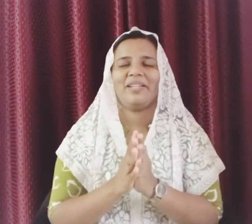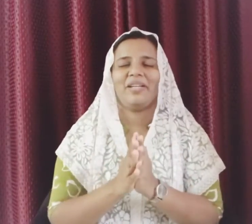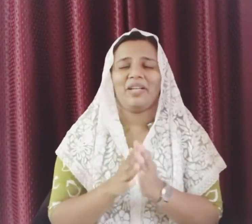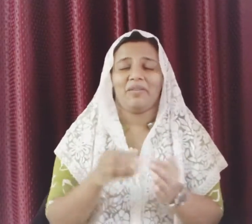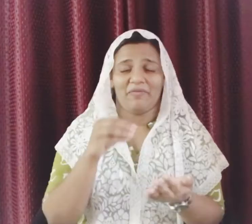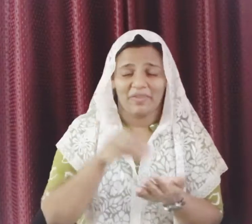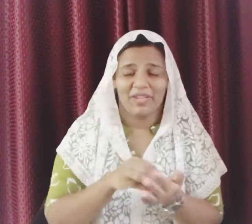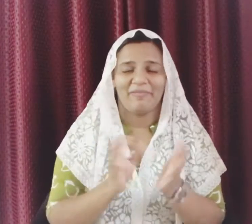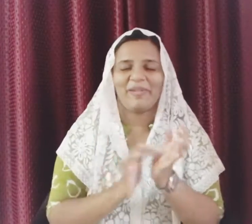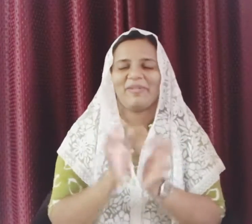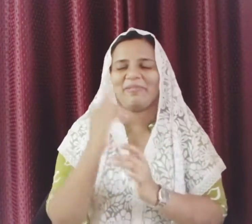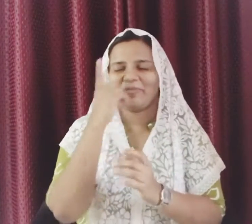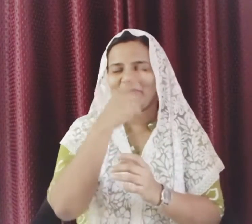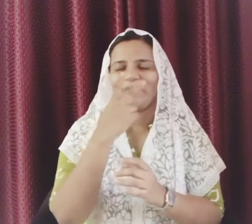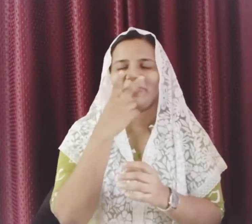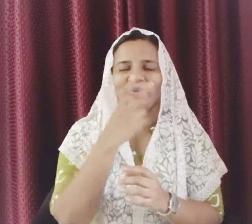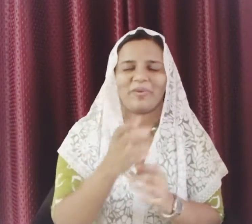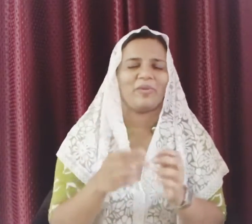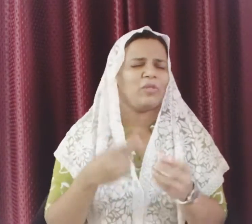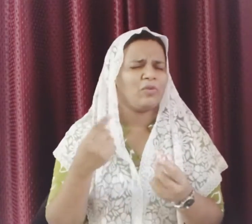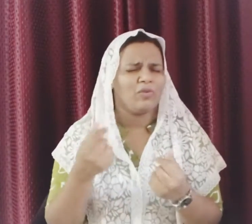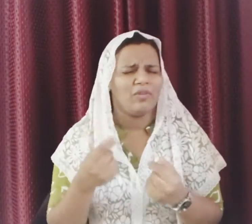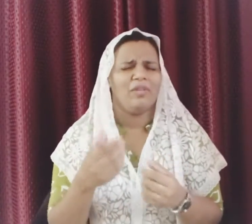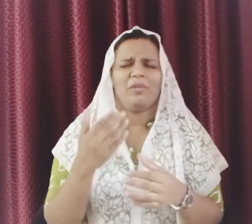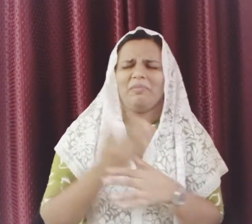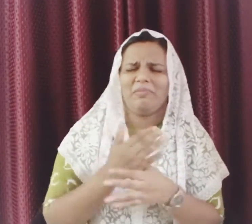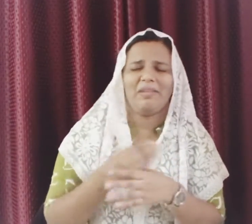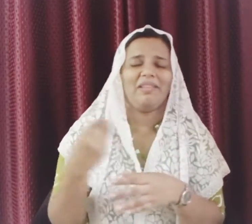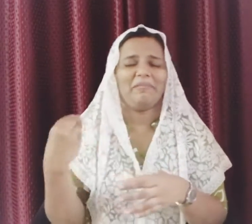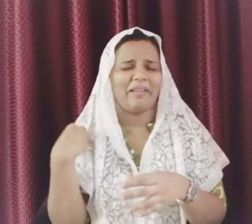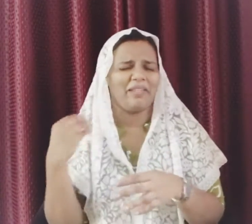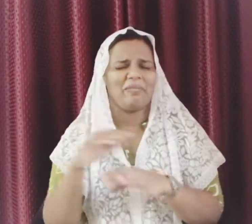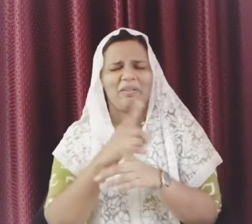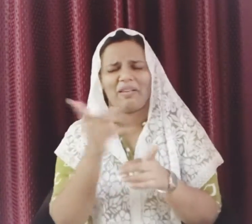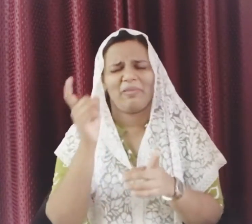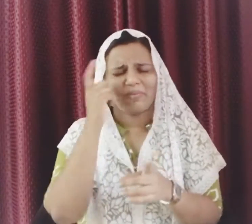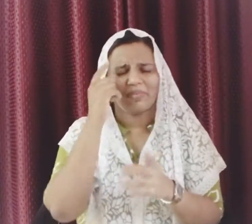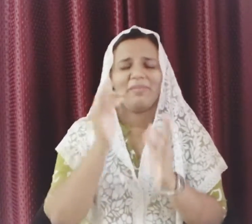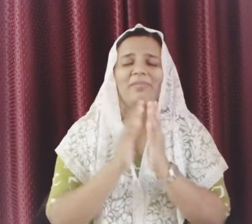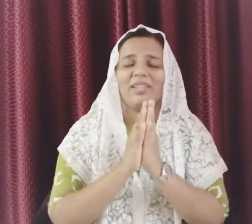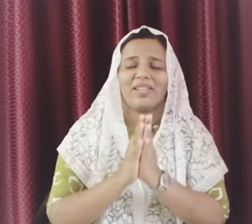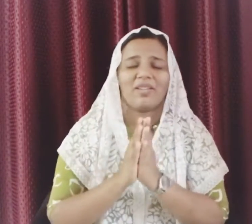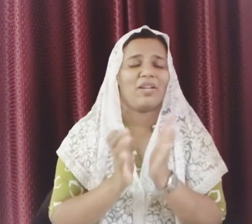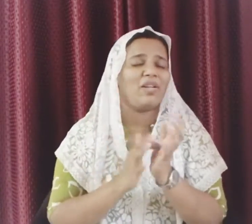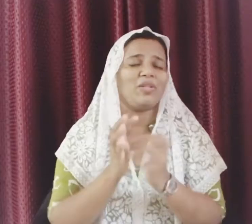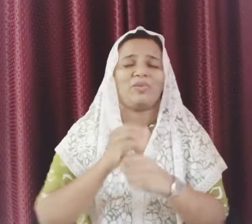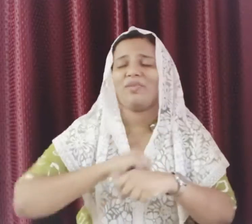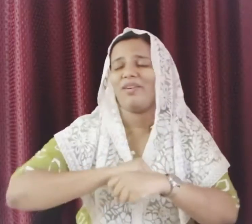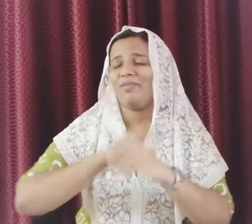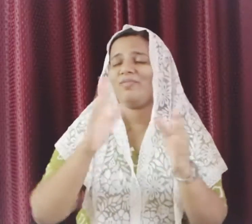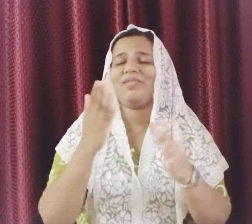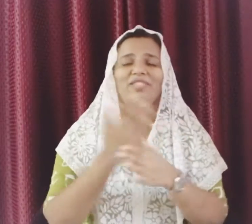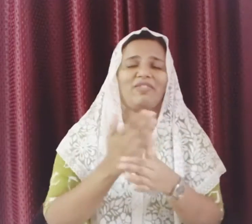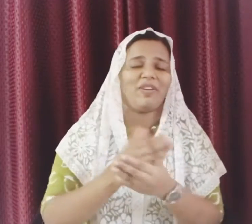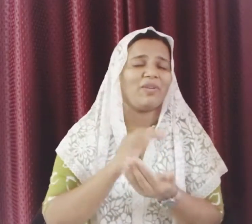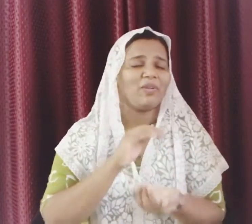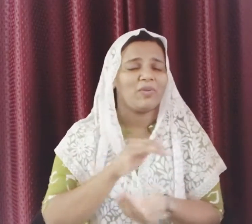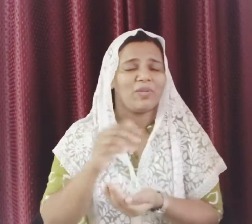അങ്ങയുടെ പൊന്മുഖത്തേക്ക് നോക്കി ഹാലിലെ ജോലിയിലും സാമ്പത്തിക ബുദ്ധിമുട്ടുകളൊക്കെ അനുഭവിക്കുന്നവർക്ക് വേണ്ടി പ്രാർത്ഥിക്കുന്നു. കഥാവ് അത്ഭുതം ചെയ്യണമേ. കഥാവെ കുഞ്ഞുങ്ങളെ